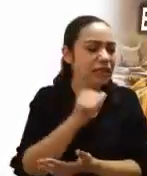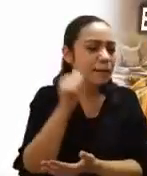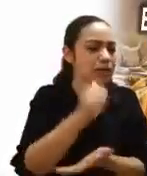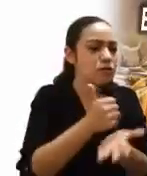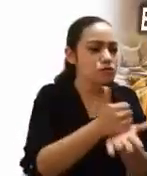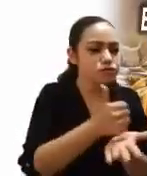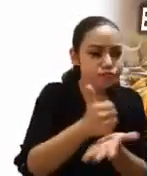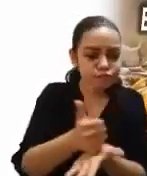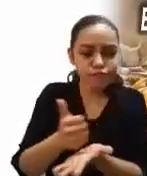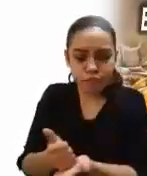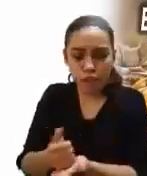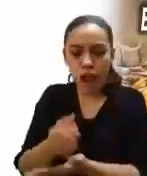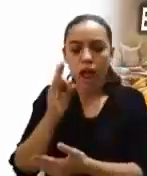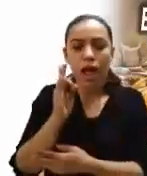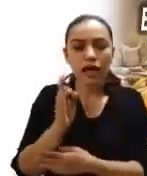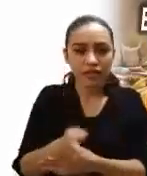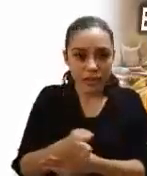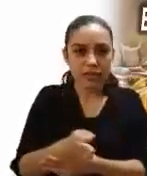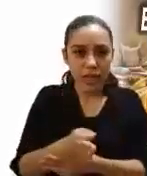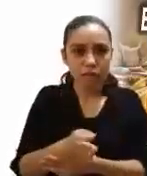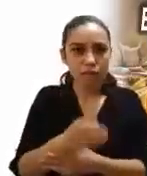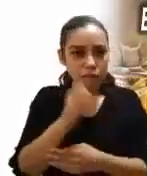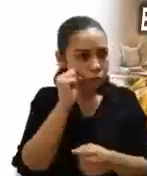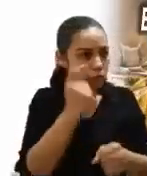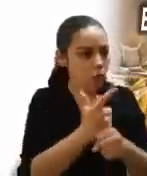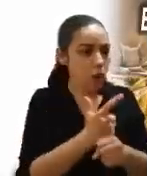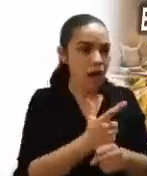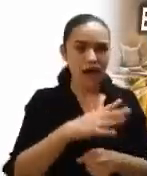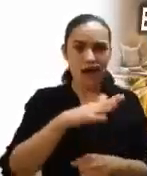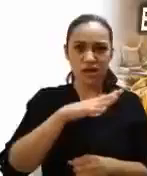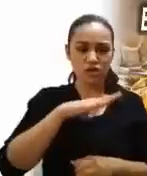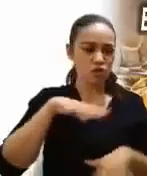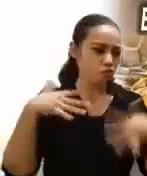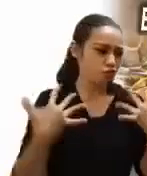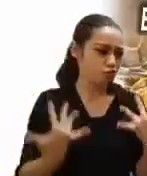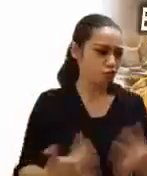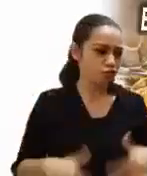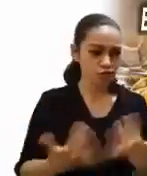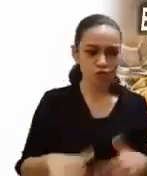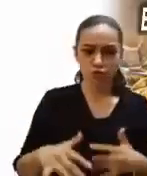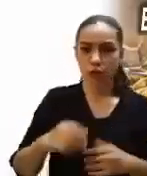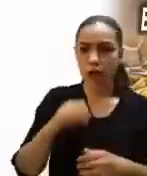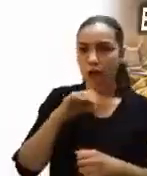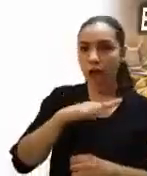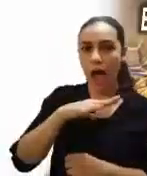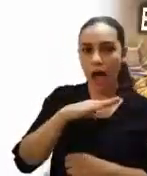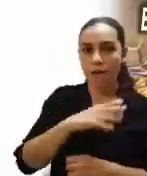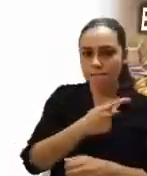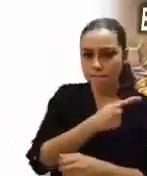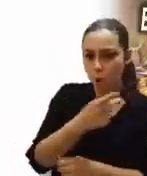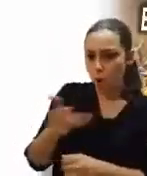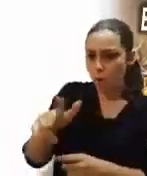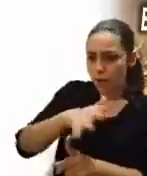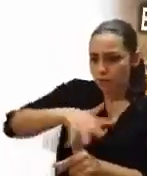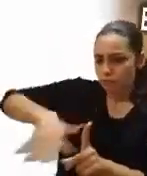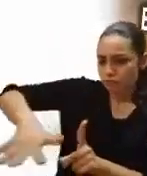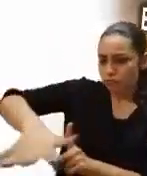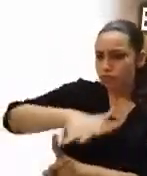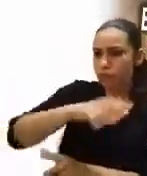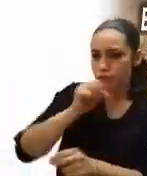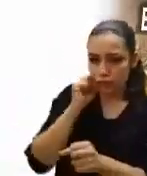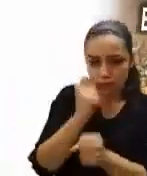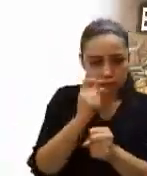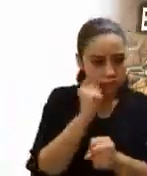hay mucho dolor y mucha pobreza a su alrededor. La expresión de dolor del